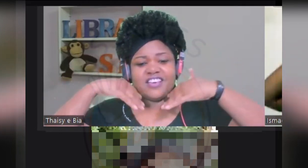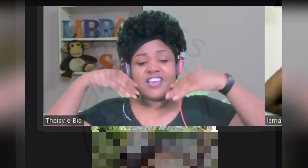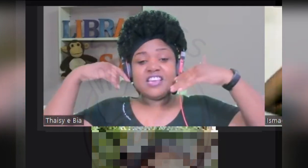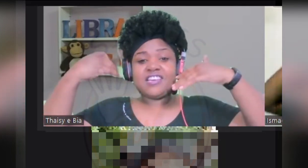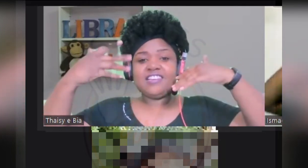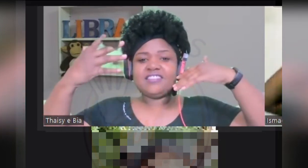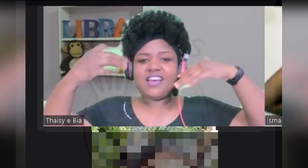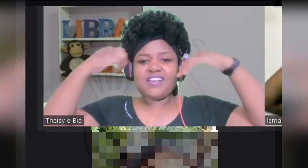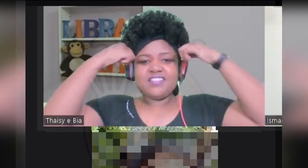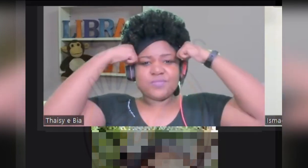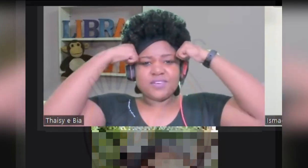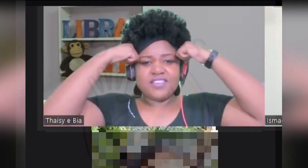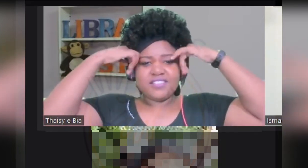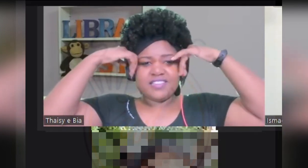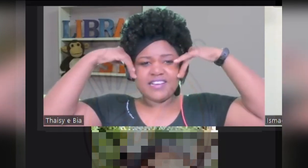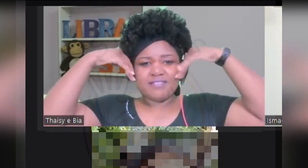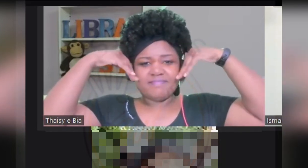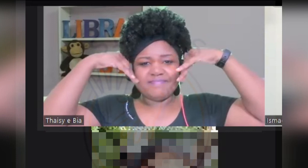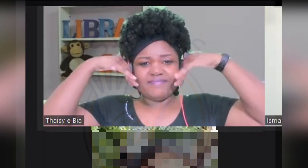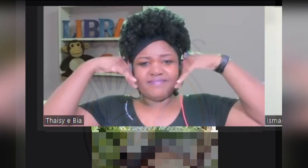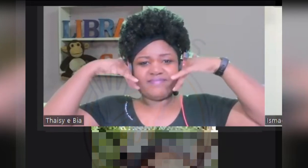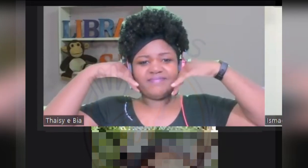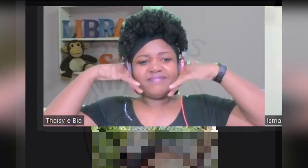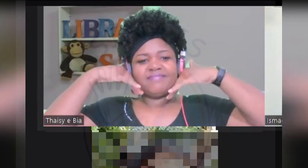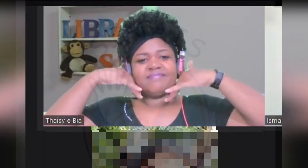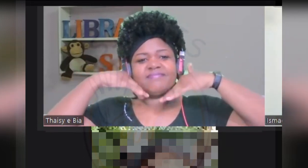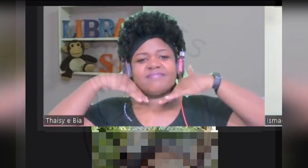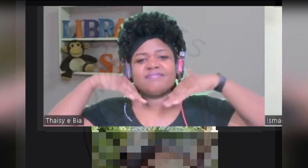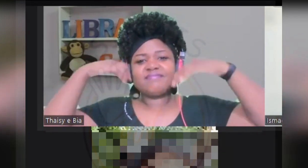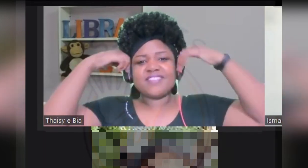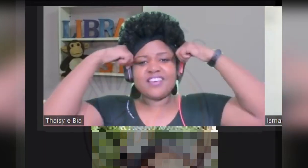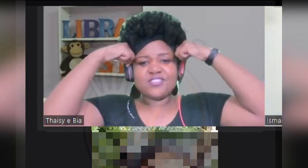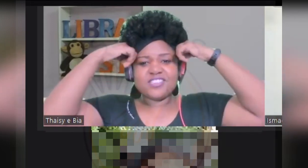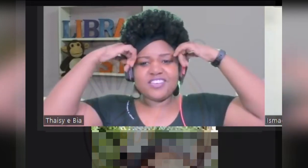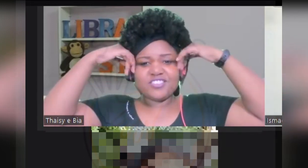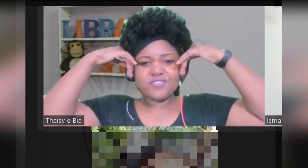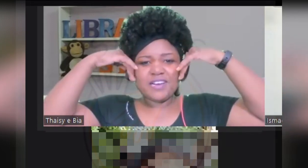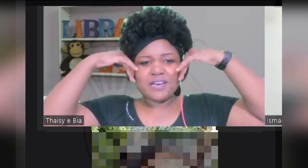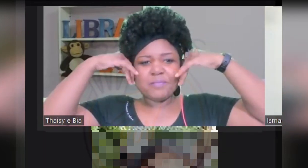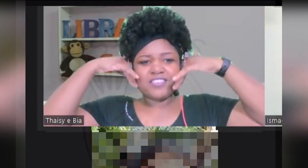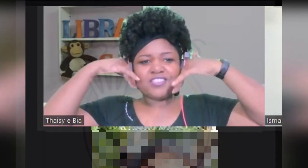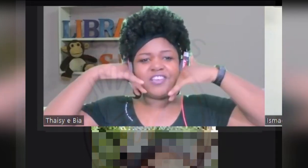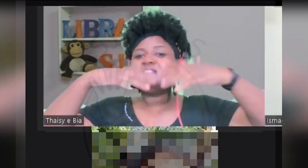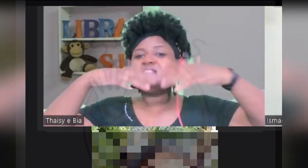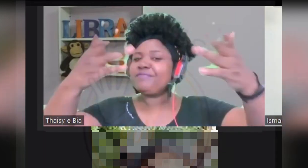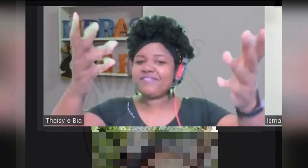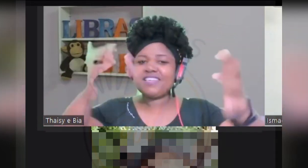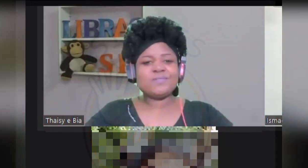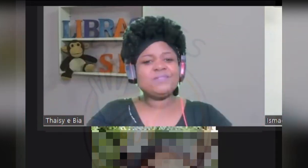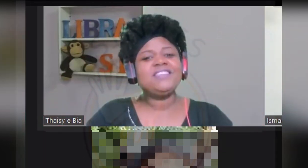E que ideia isso aqui dá? Quem gostaria de falar pra gente? Tá